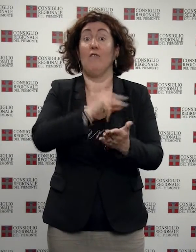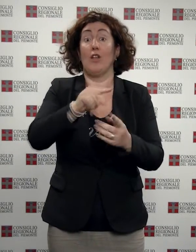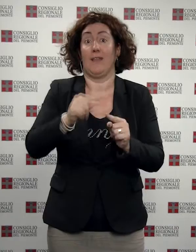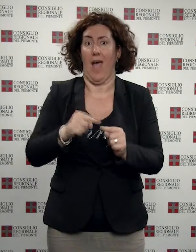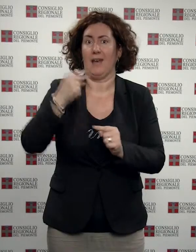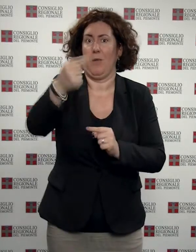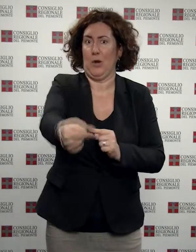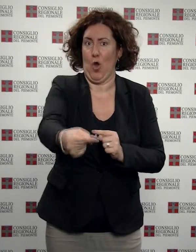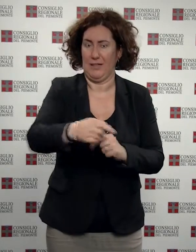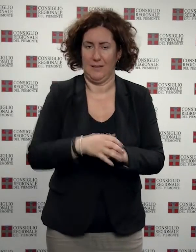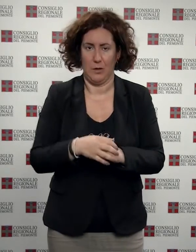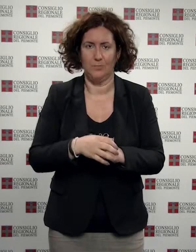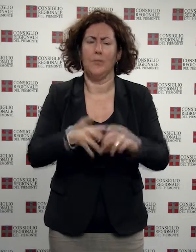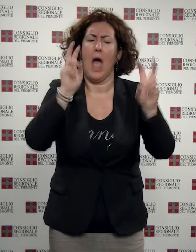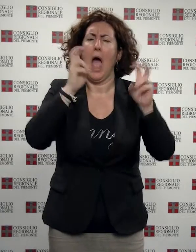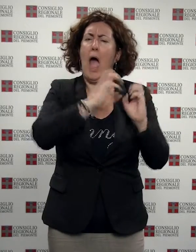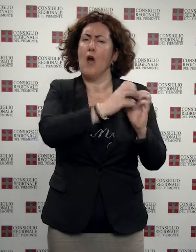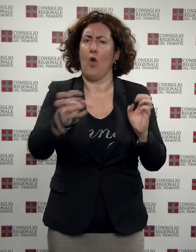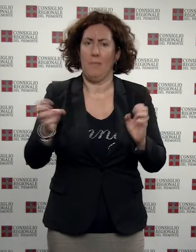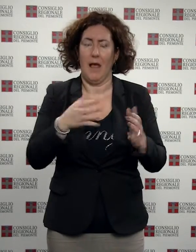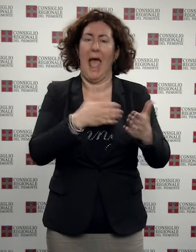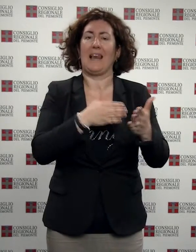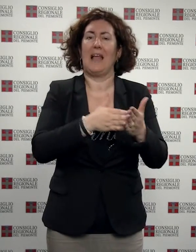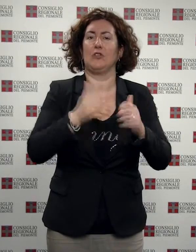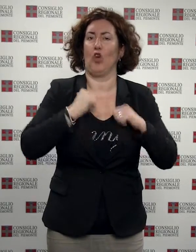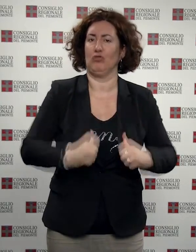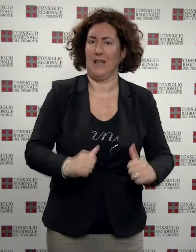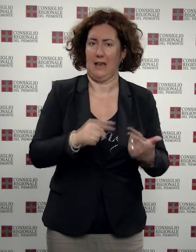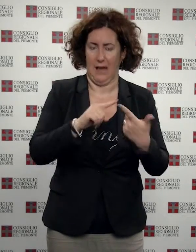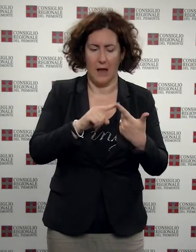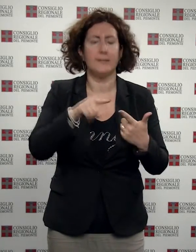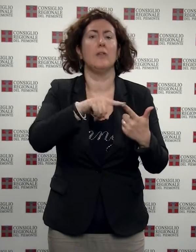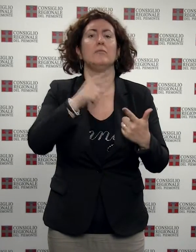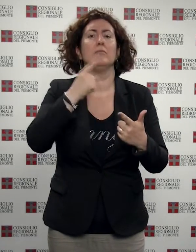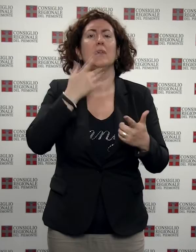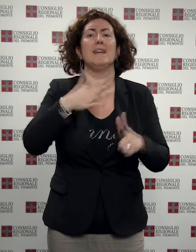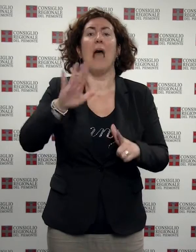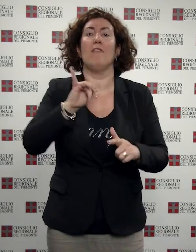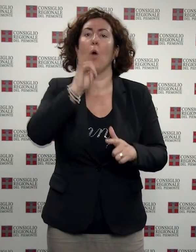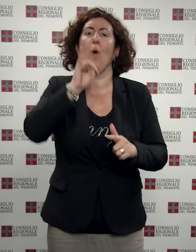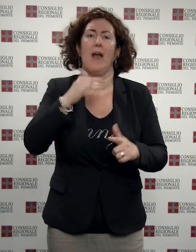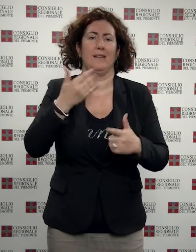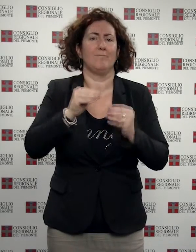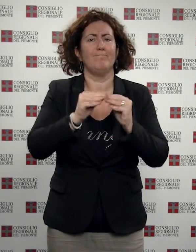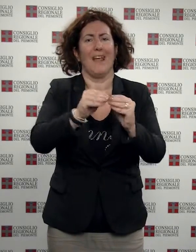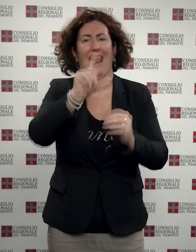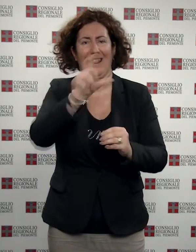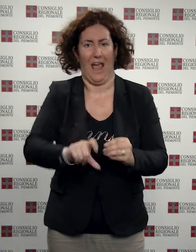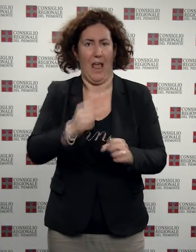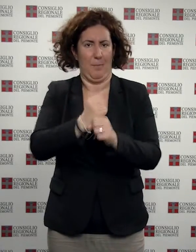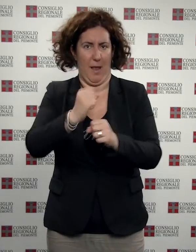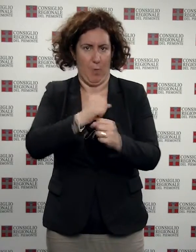seduta. Tra gli argomenti esaminati, reddito di cittadinanza, salvaguardia del Made in Italy e del Made in Piemonte, contrasto